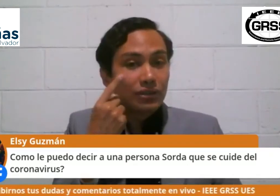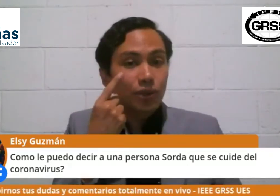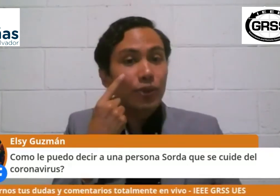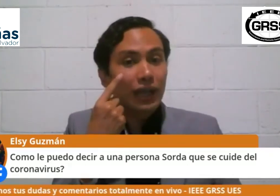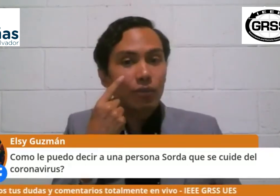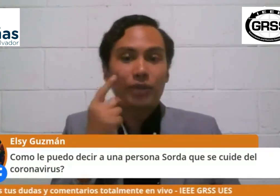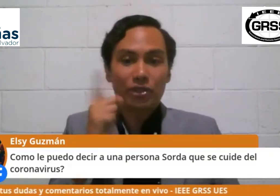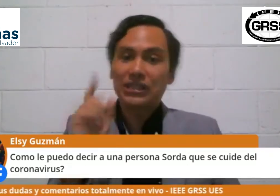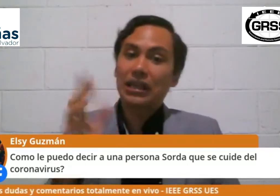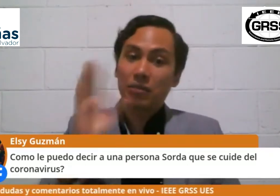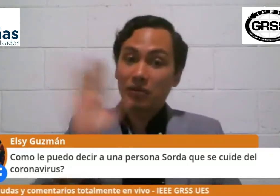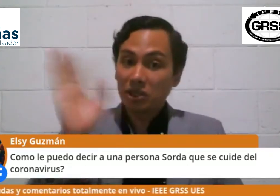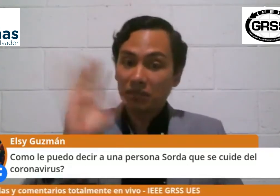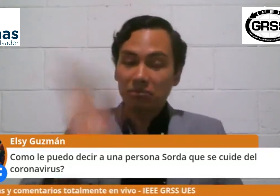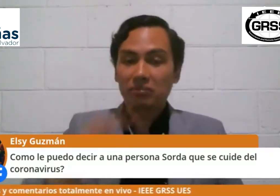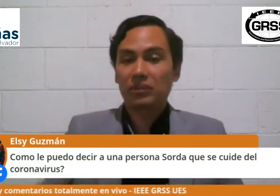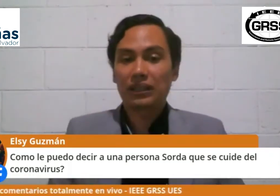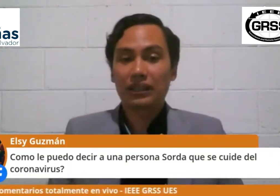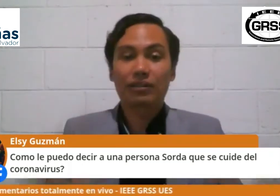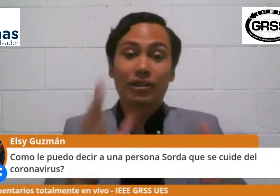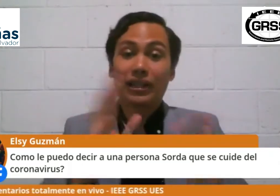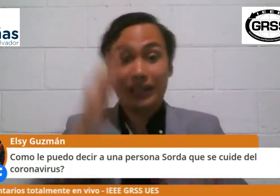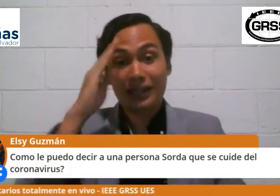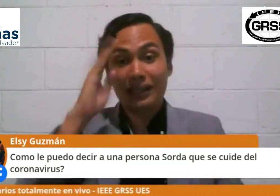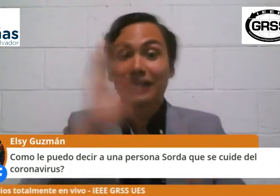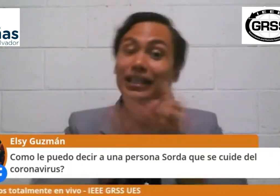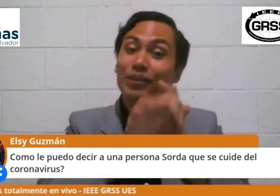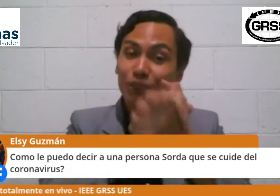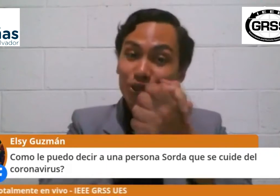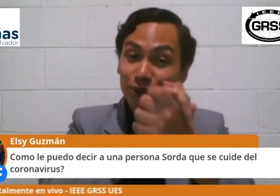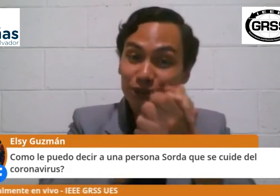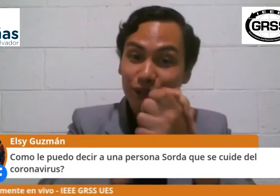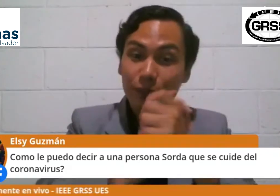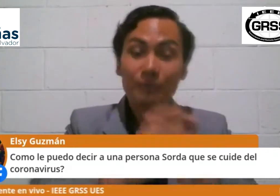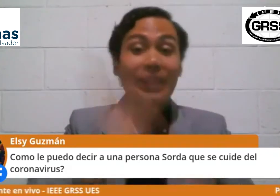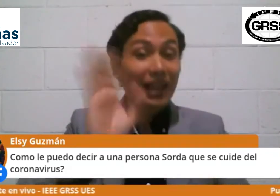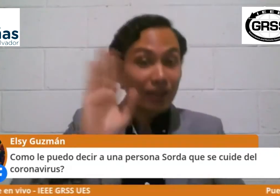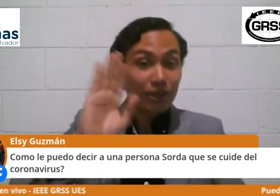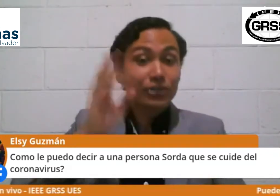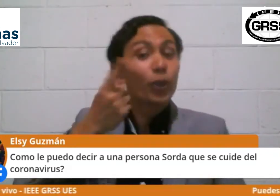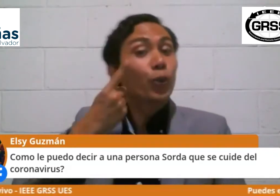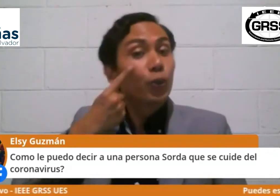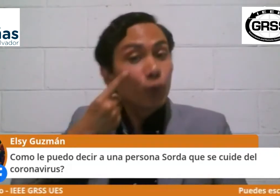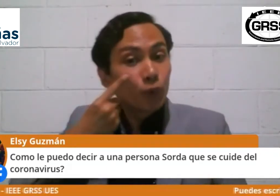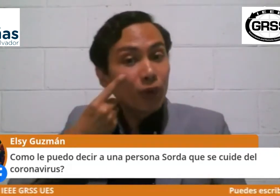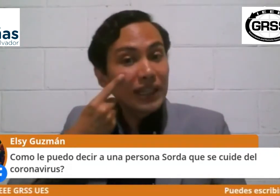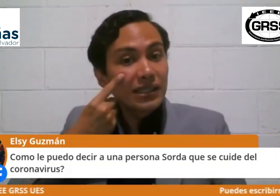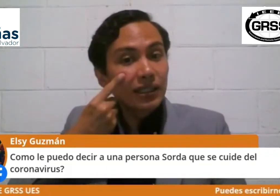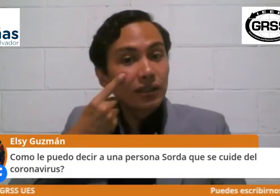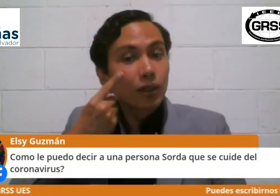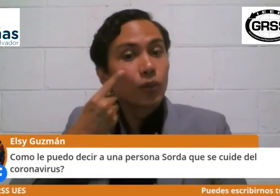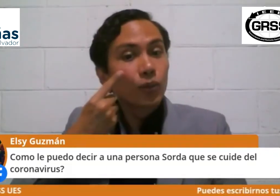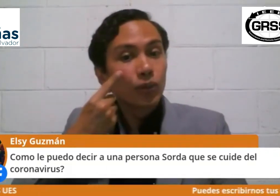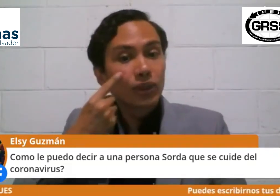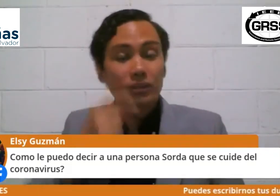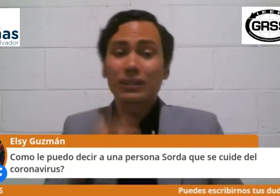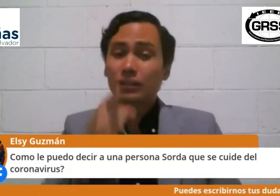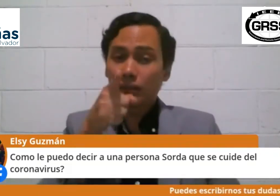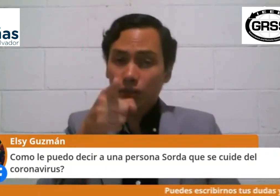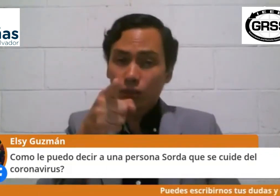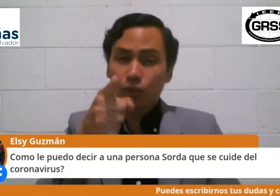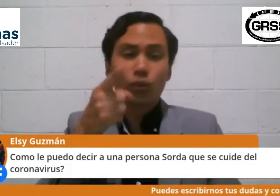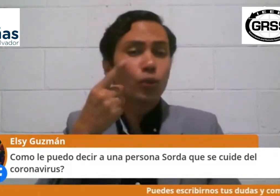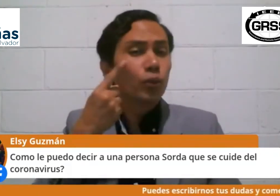cuidado, esto es cuidado. Por ejemplo, si ya me voy, cuando le dije, sí, mucho gusto, adiós, cuídese.